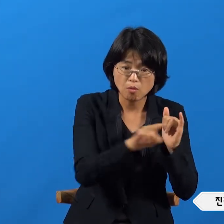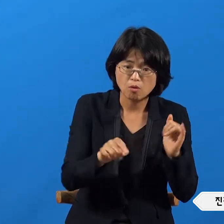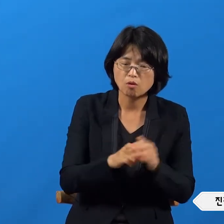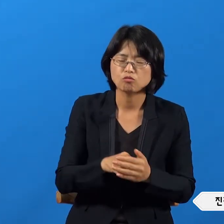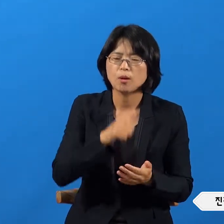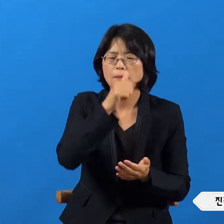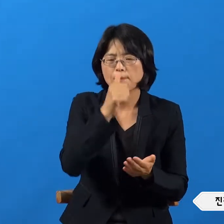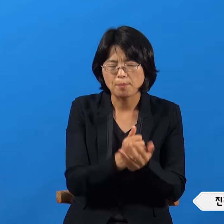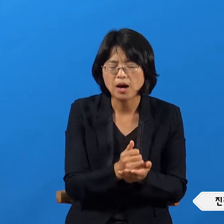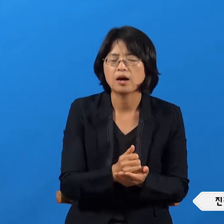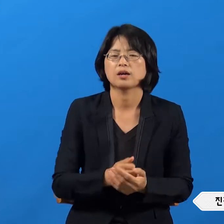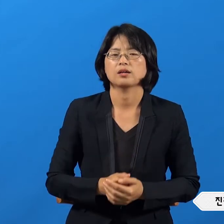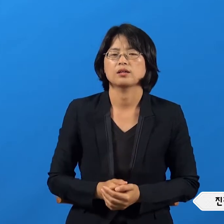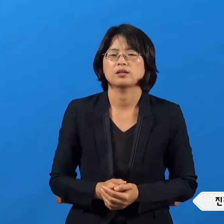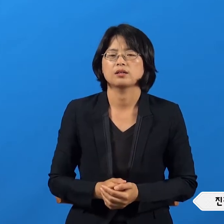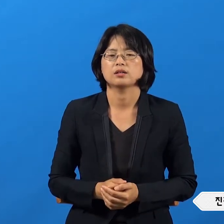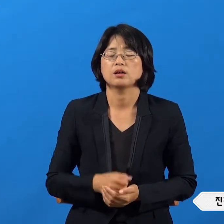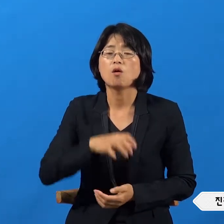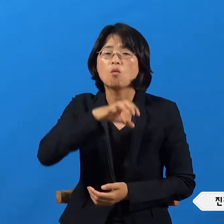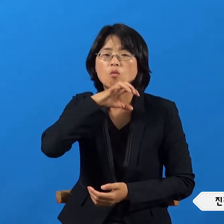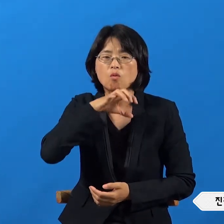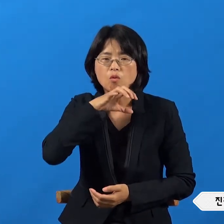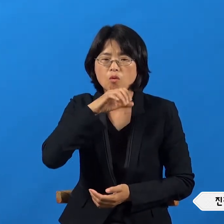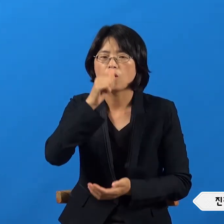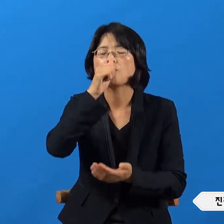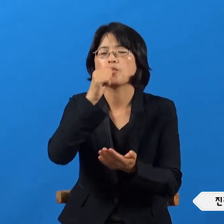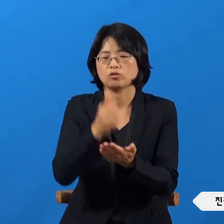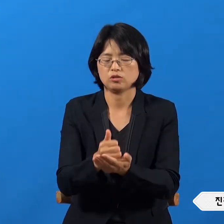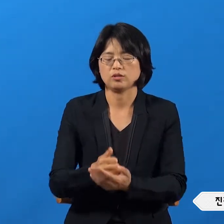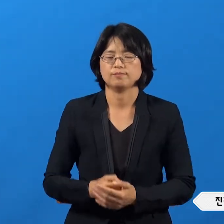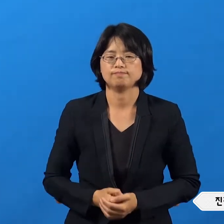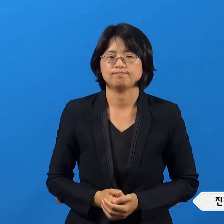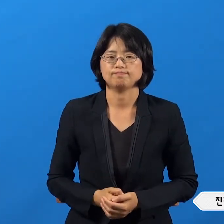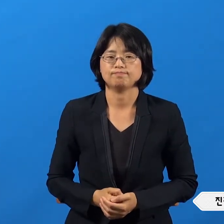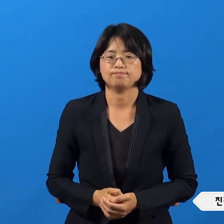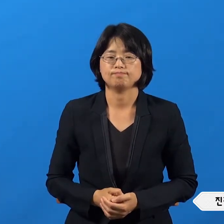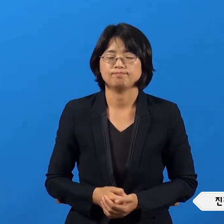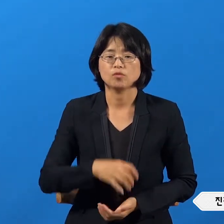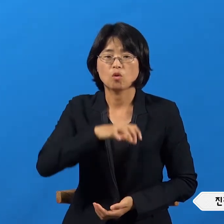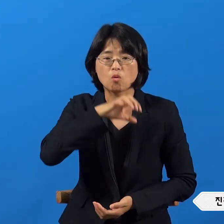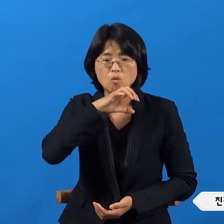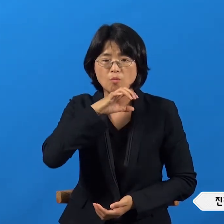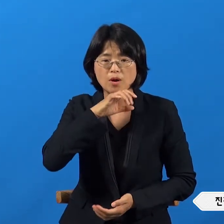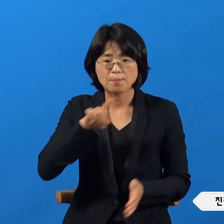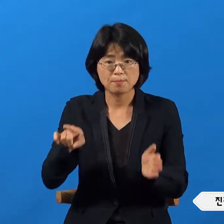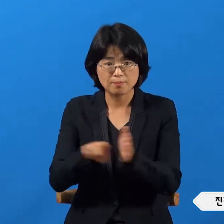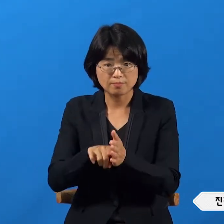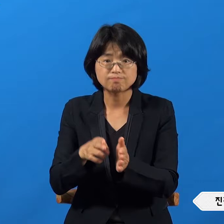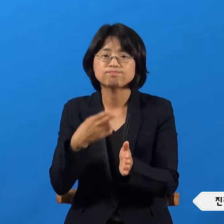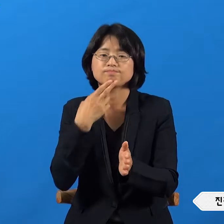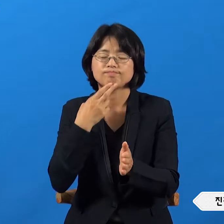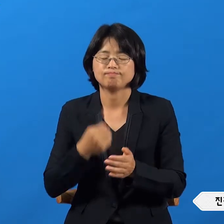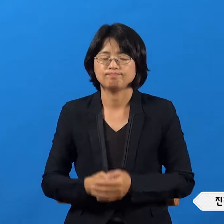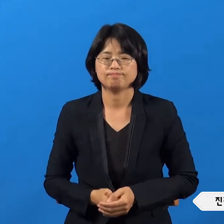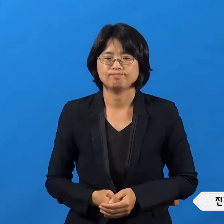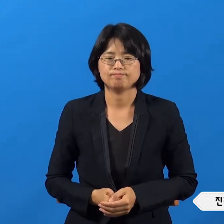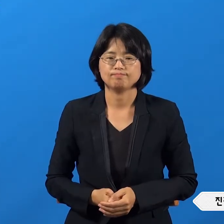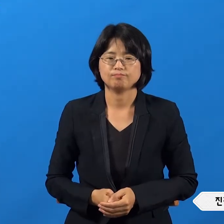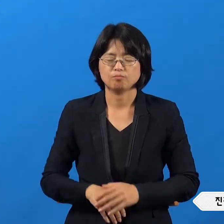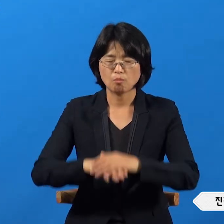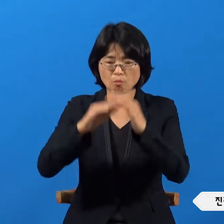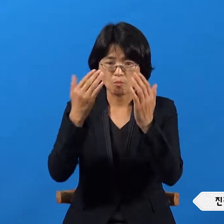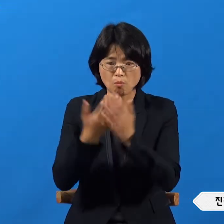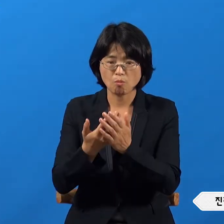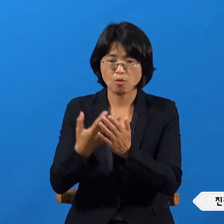죄입니다. 원망은 불신앙입니다. 원망은 모든 것들을 주관하시고 다스리시고 채우시고